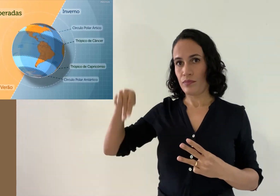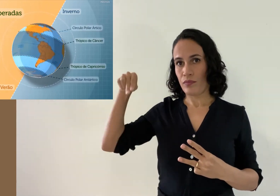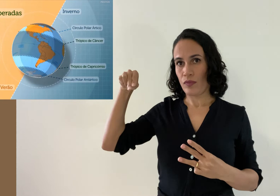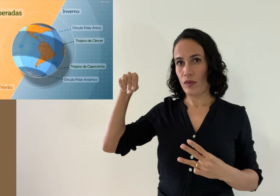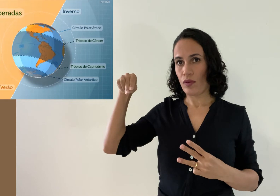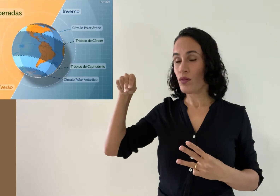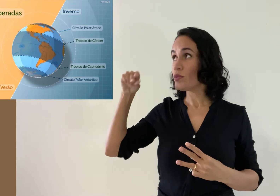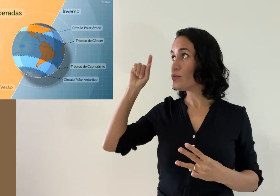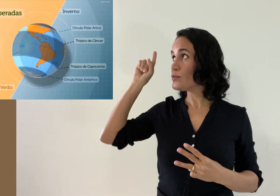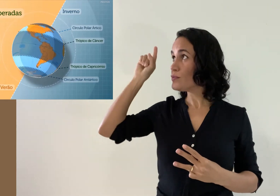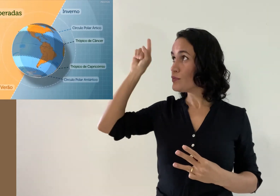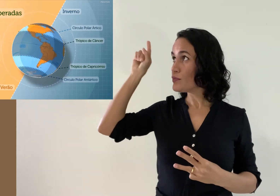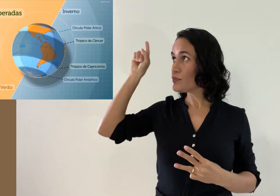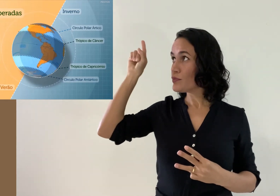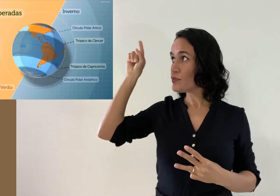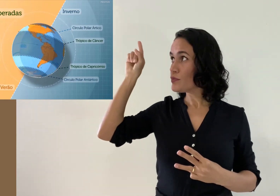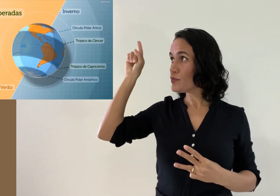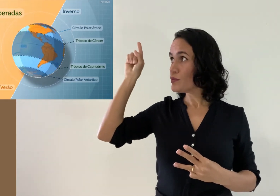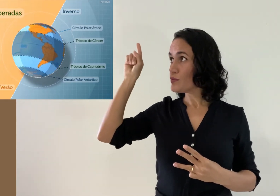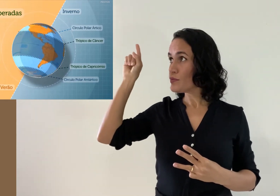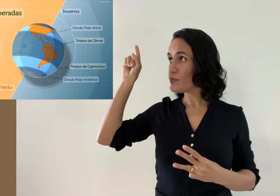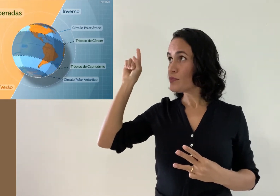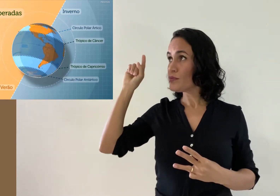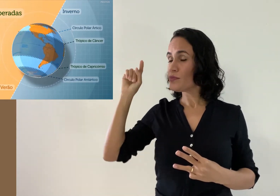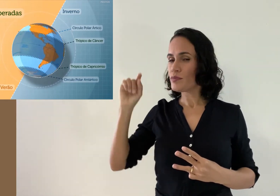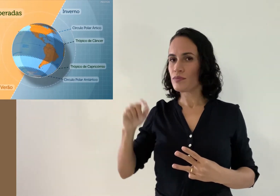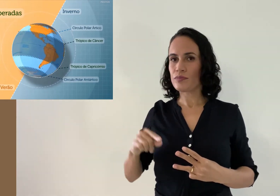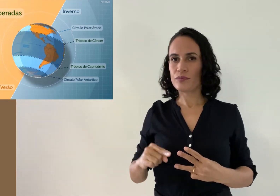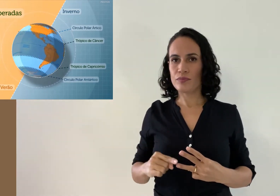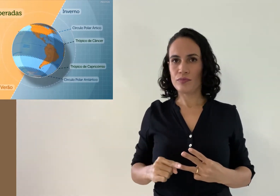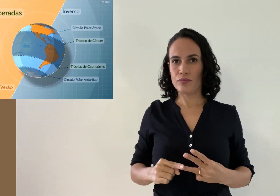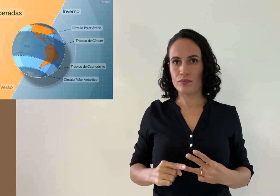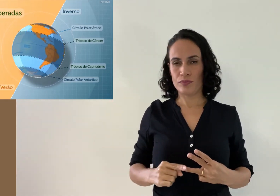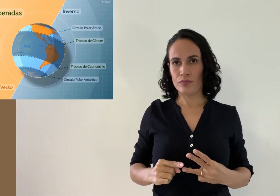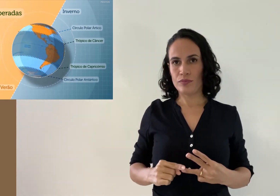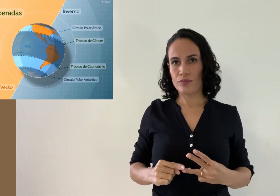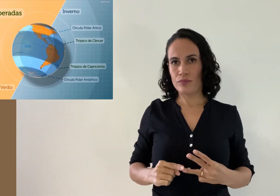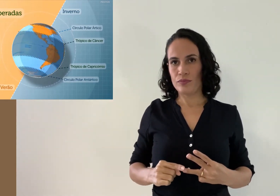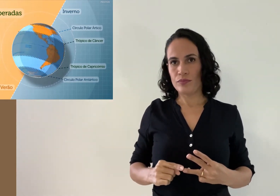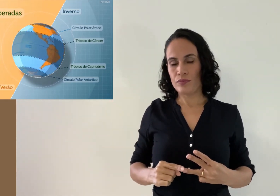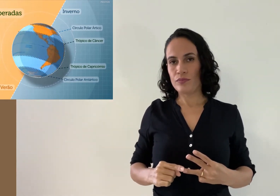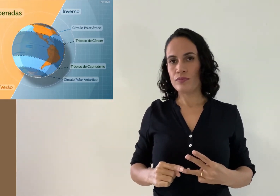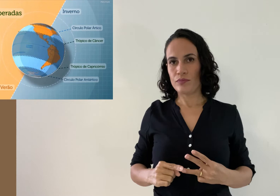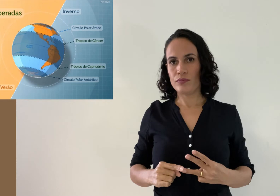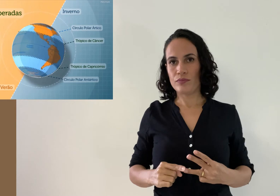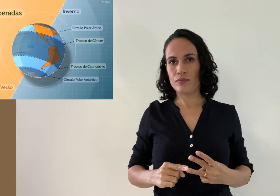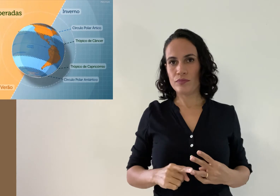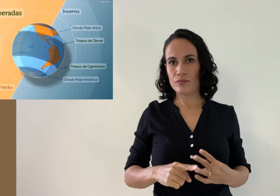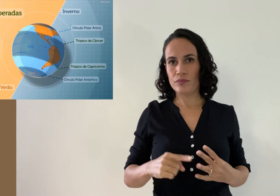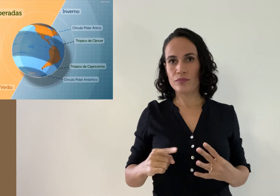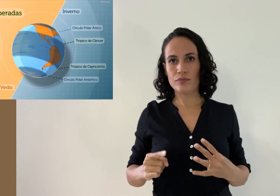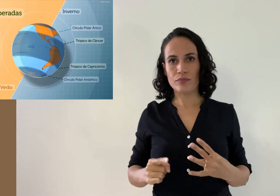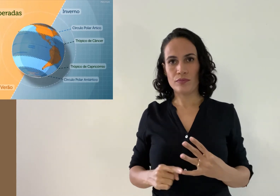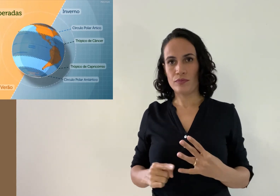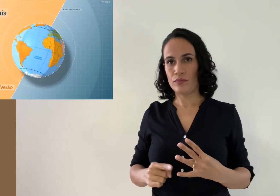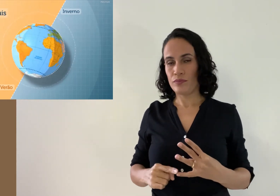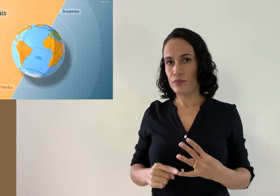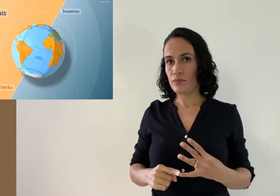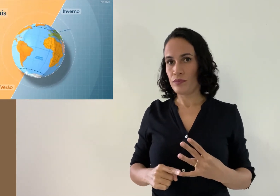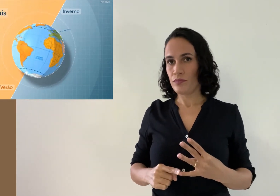Ártico, eu tenho a zona temperada do norte ou a zona subtropical do norte. E dentro dos círculos polares, eu tenho a